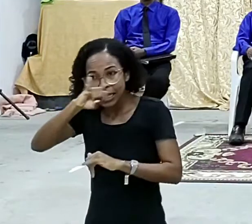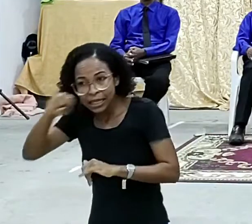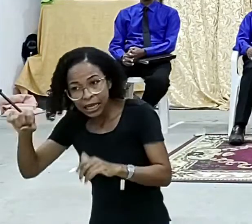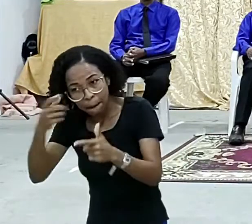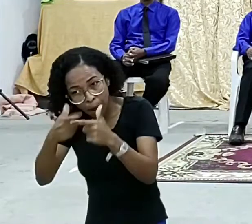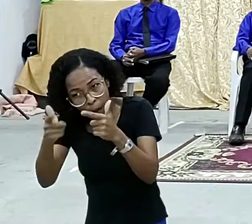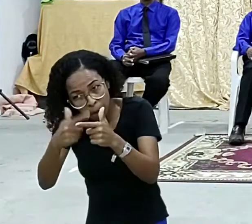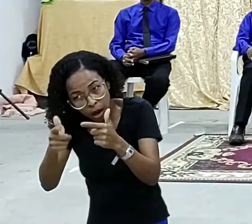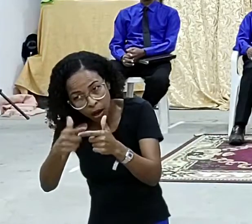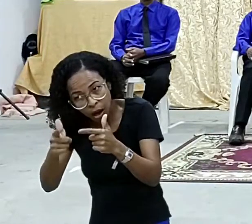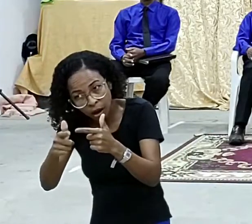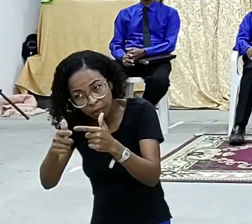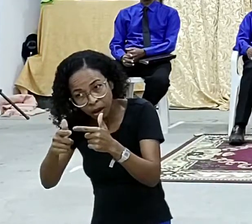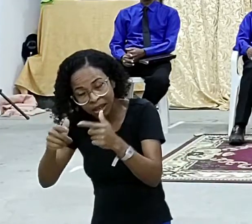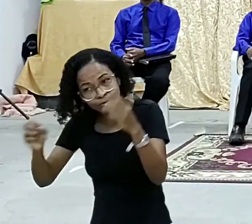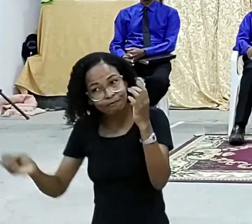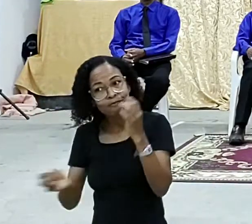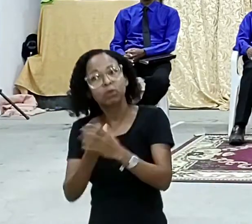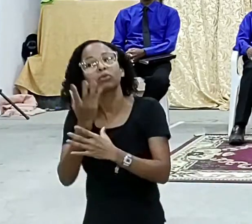não se entristeça não,